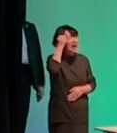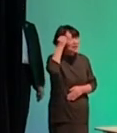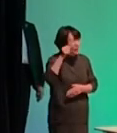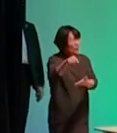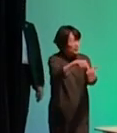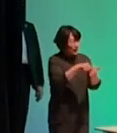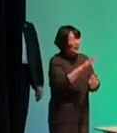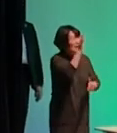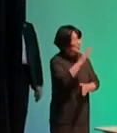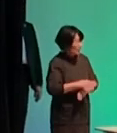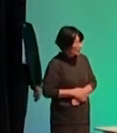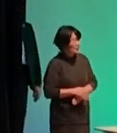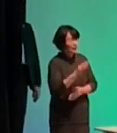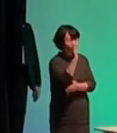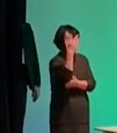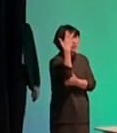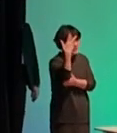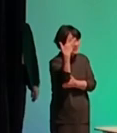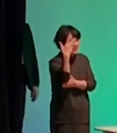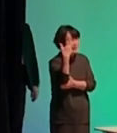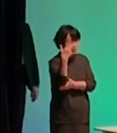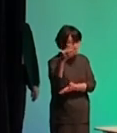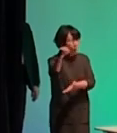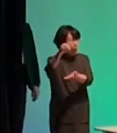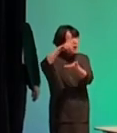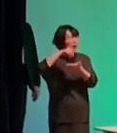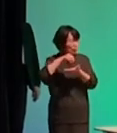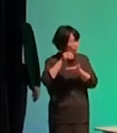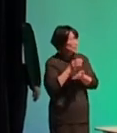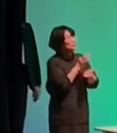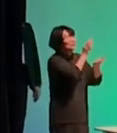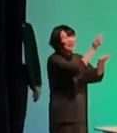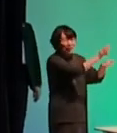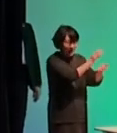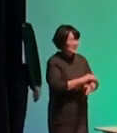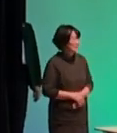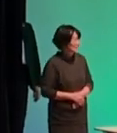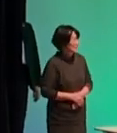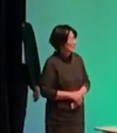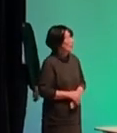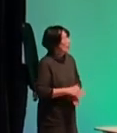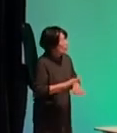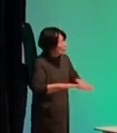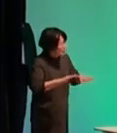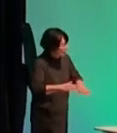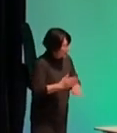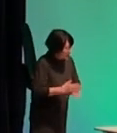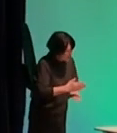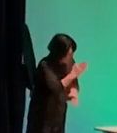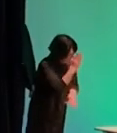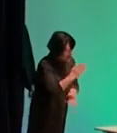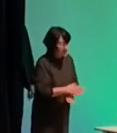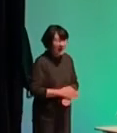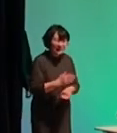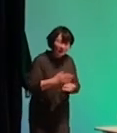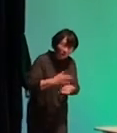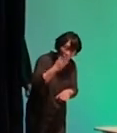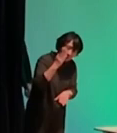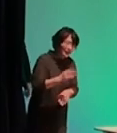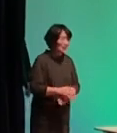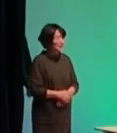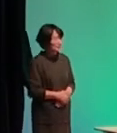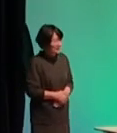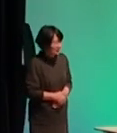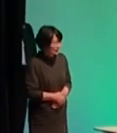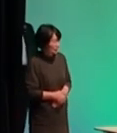そして講師の皆さんにもまたそれをきちんとお伝えするようにしたいと思っております。それでは皆さん、本日は本当にありがとうございました。ありがとうございました